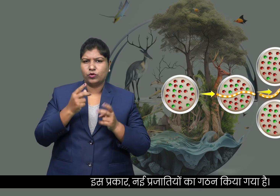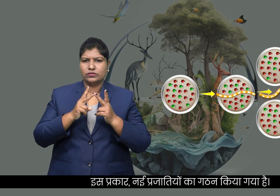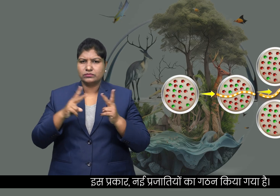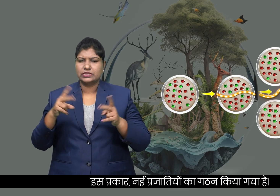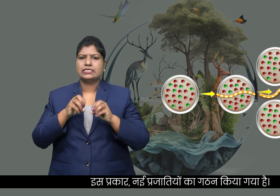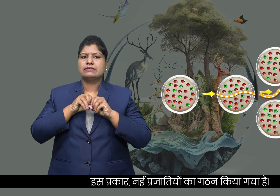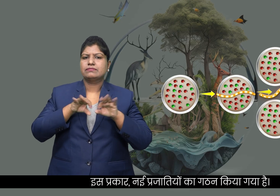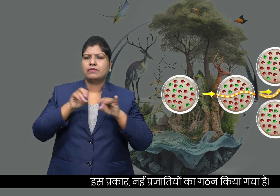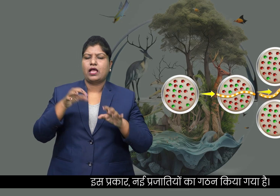है।